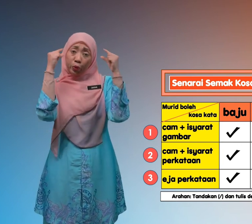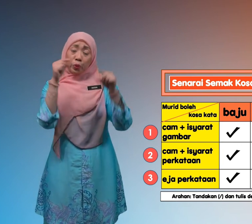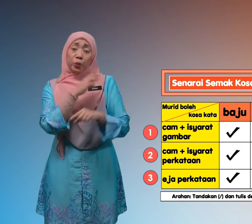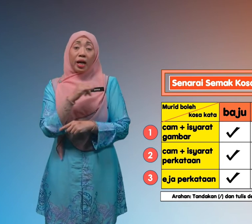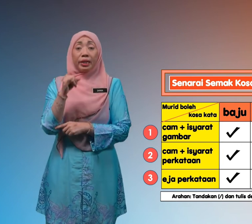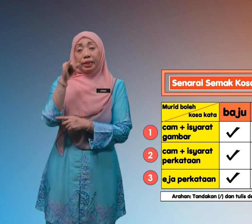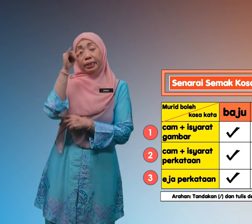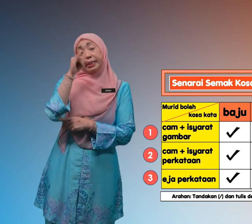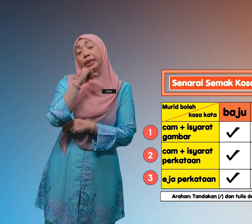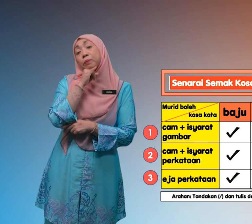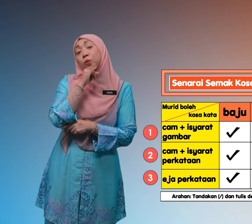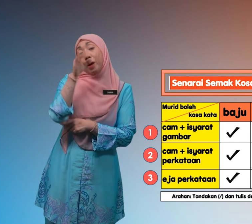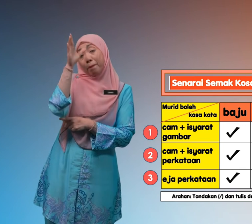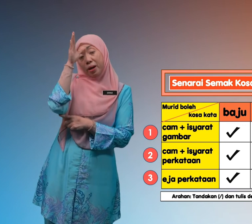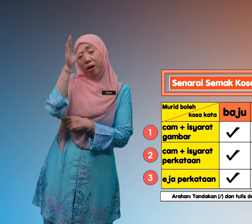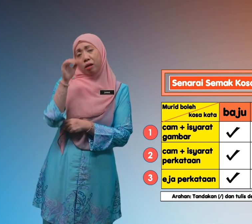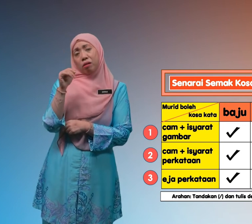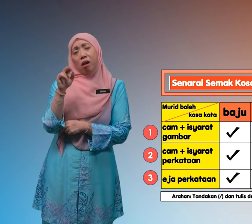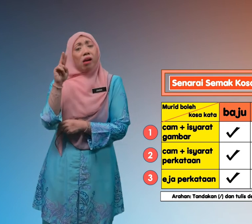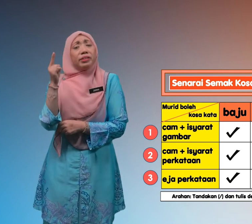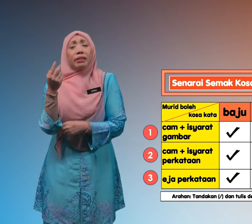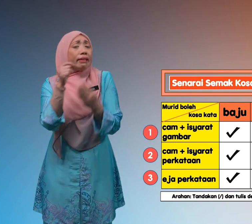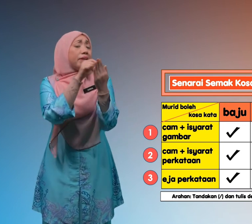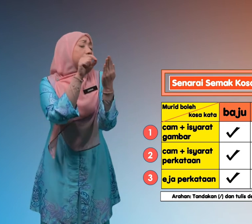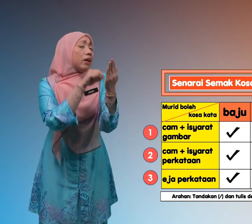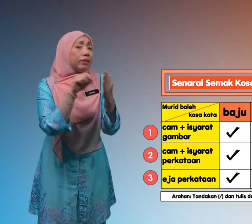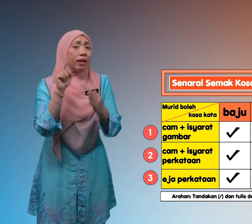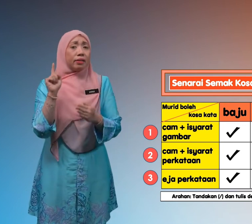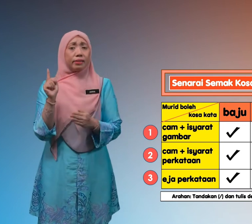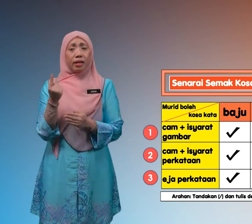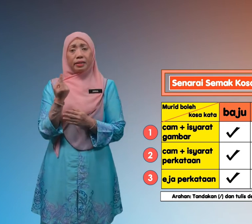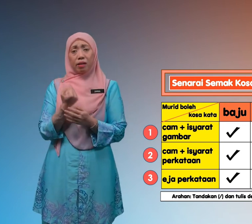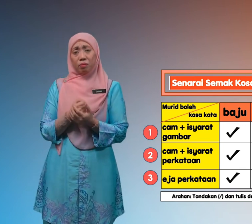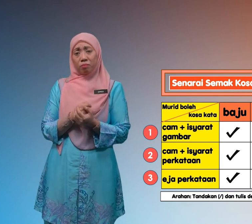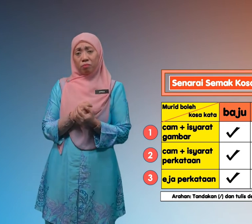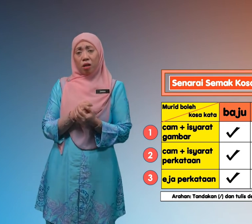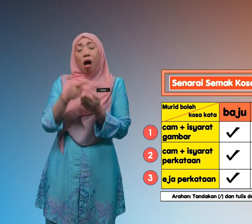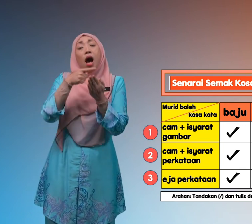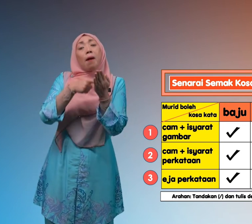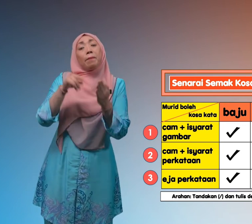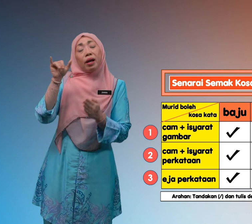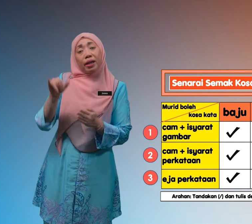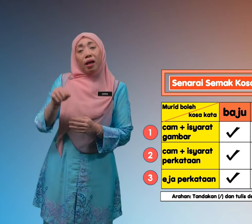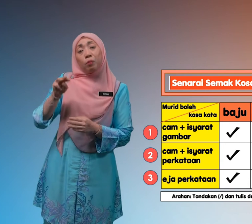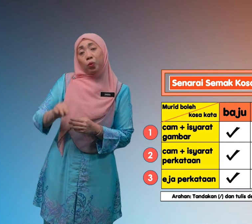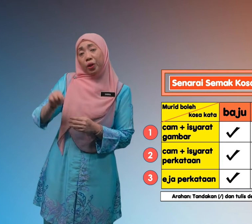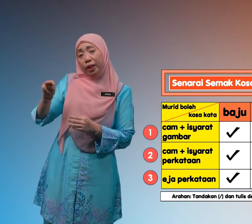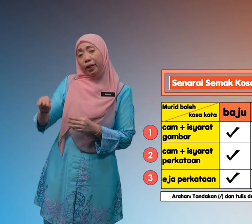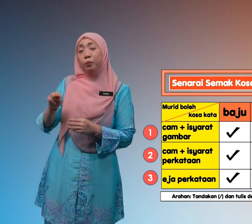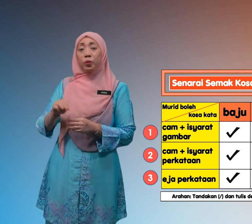Guru-guru dan ibu bapa hanya tandakan saja apa yang